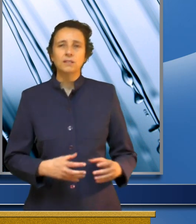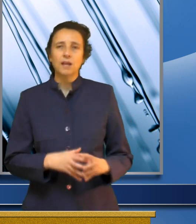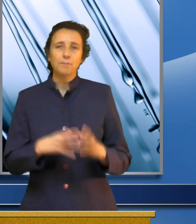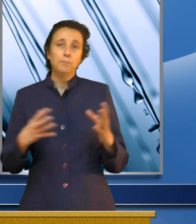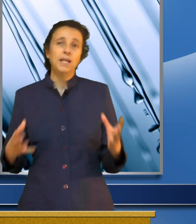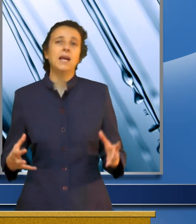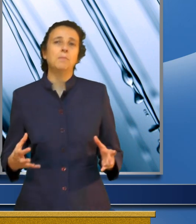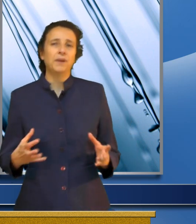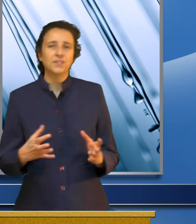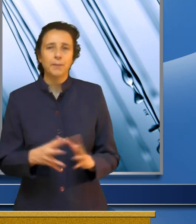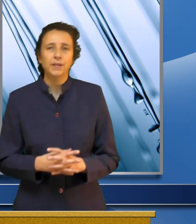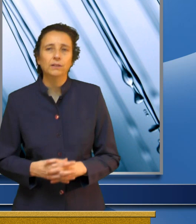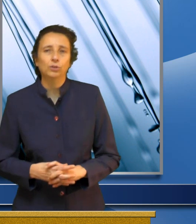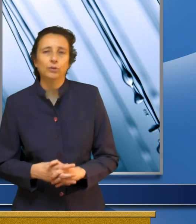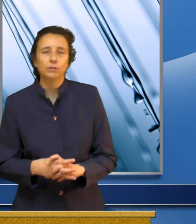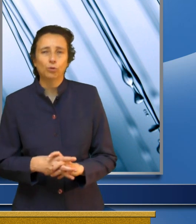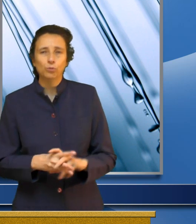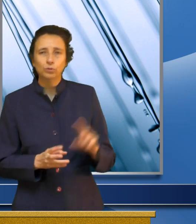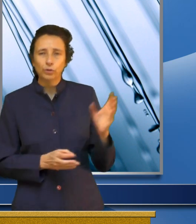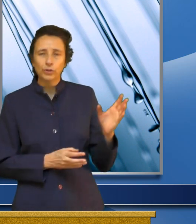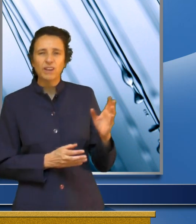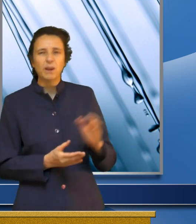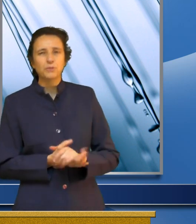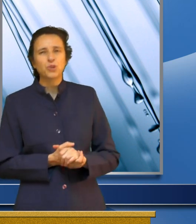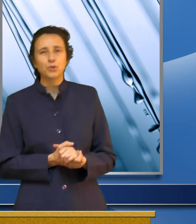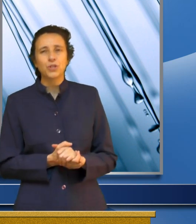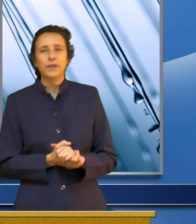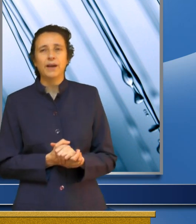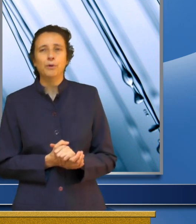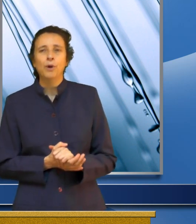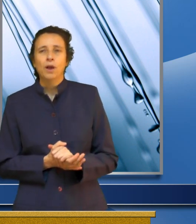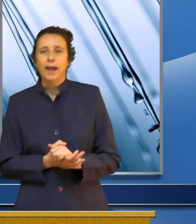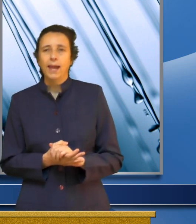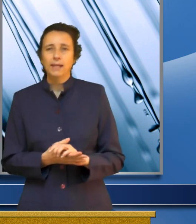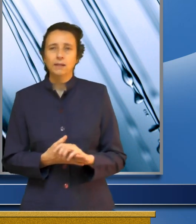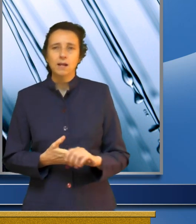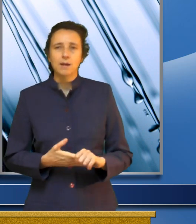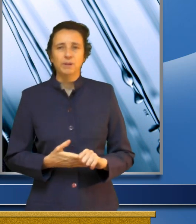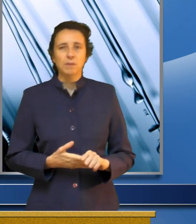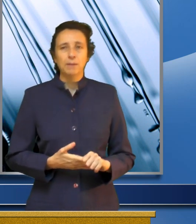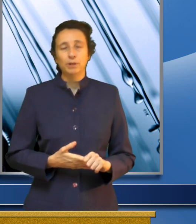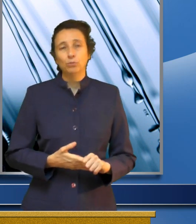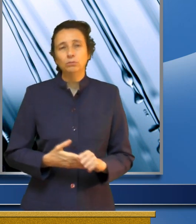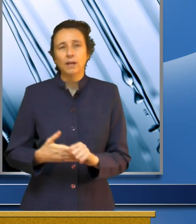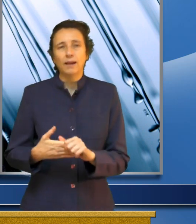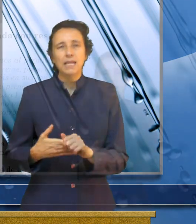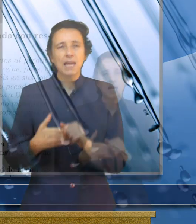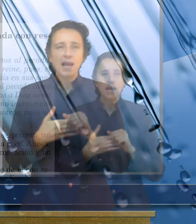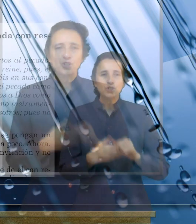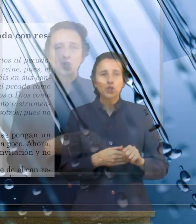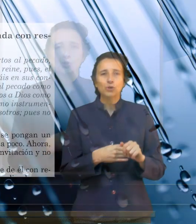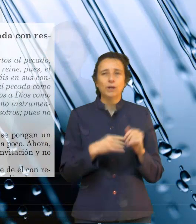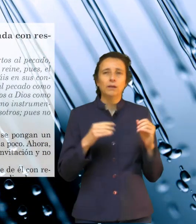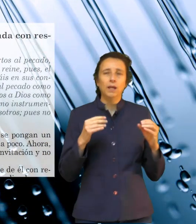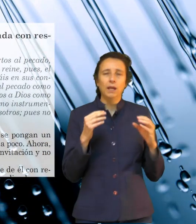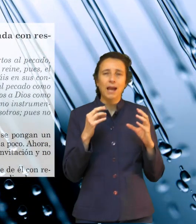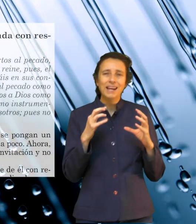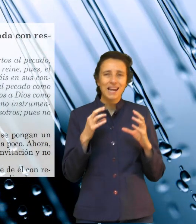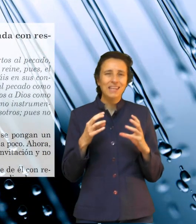Romanos 6 amplía el pensamiento introductorio que habíamos considerado en la primera pregunta, y de